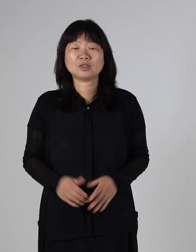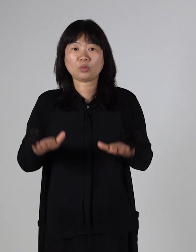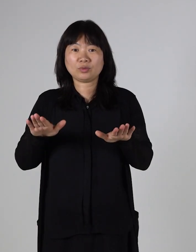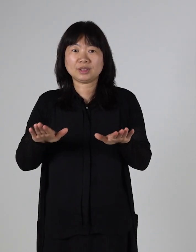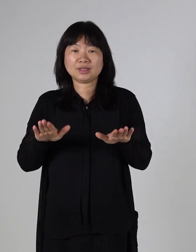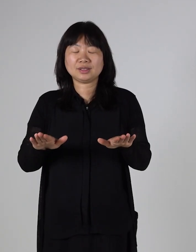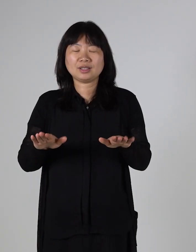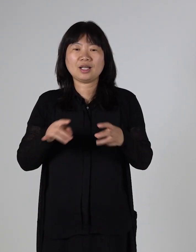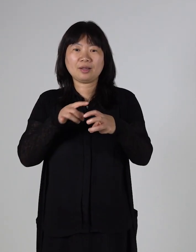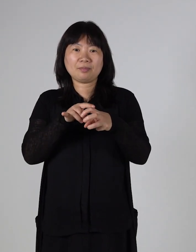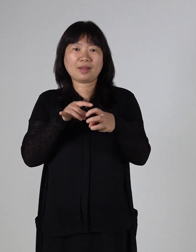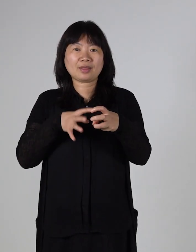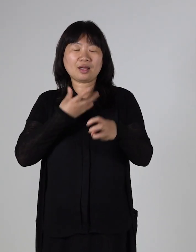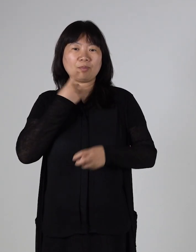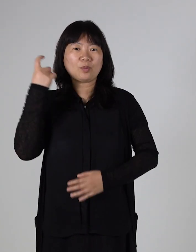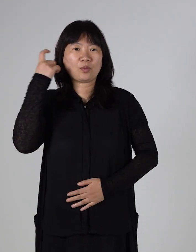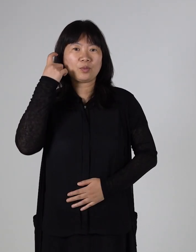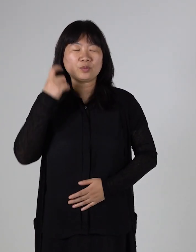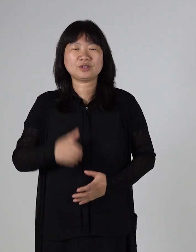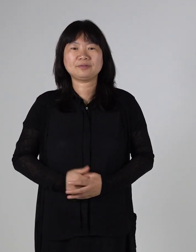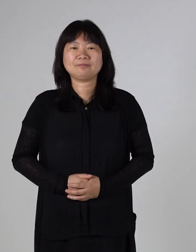자, 오늘 마태복음